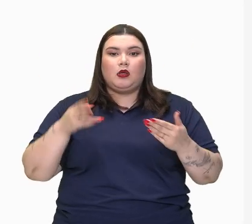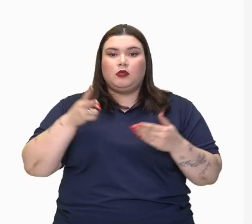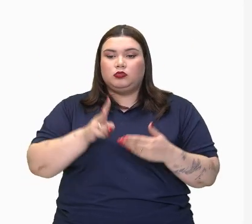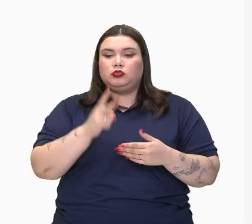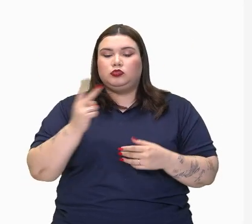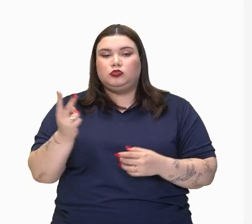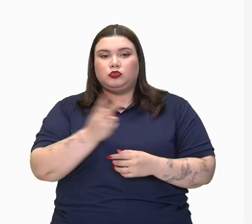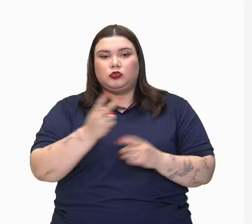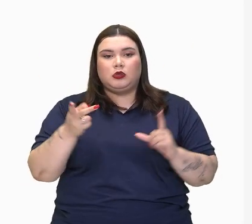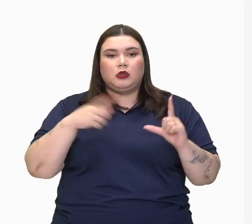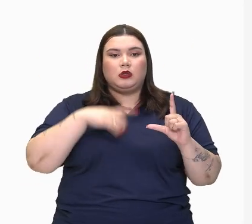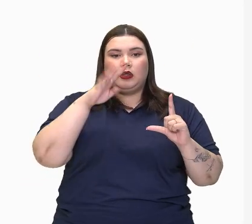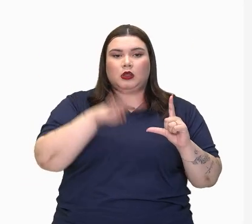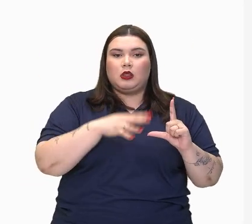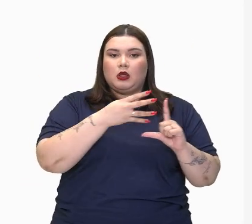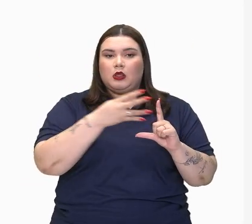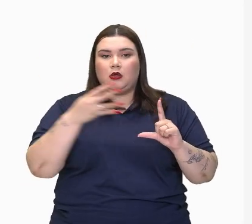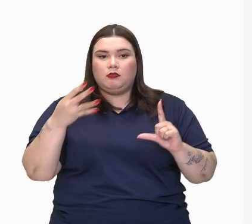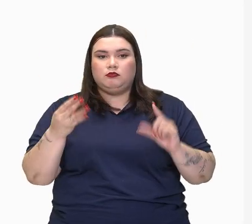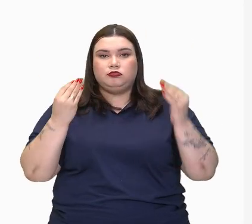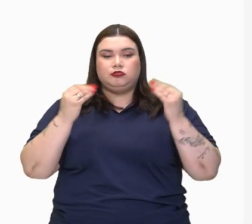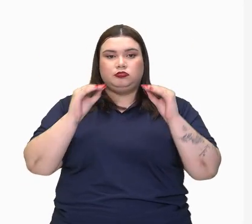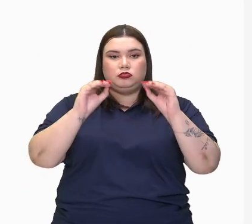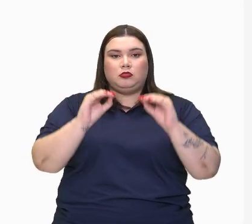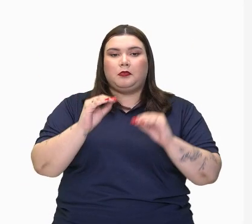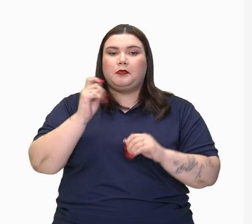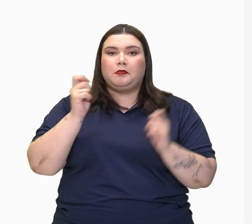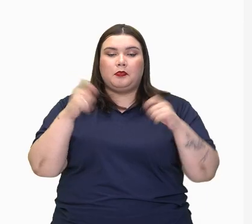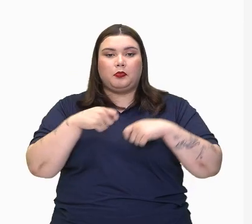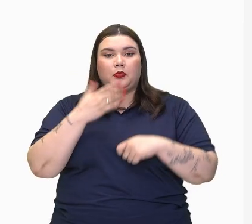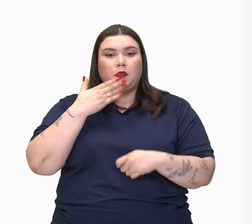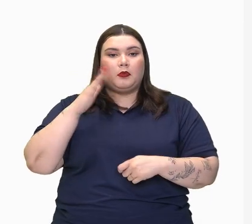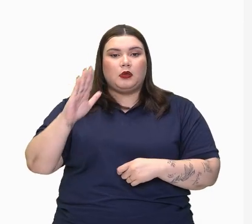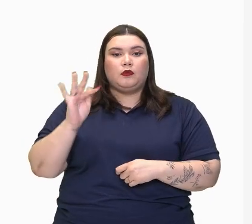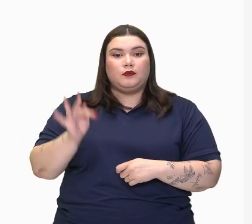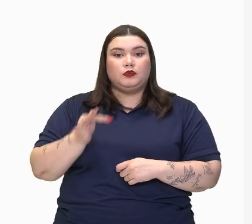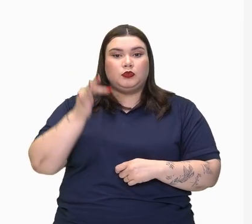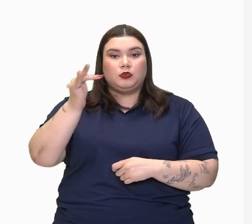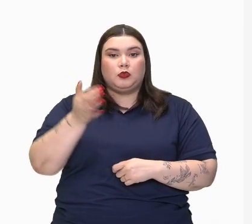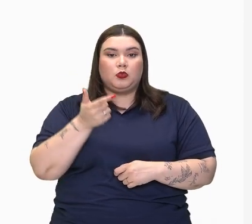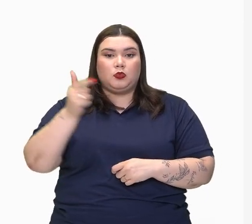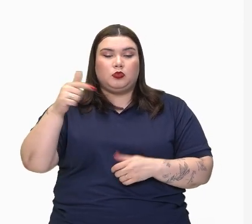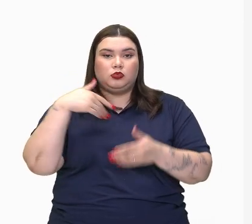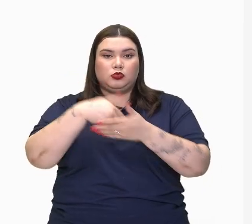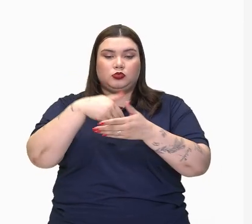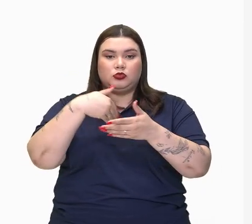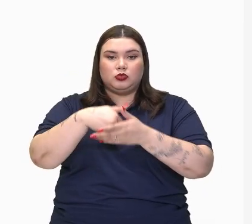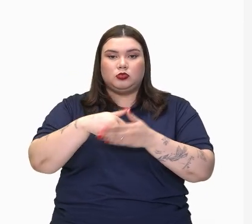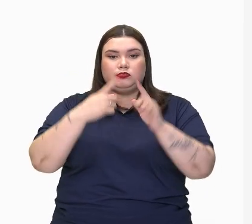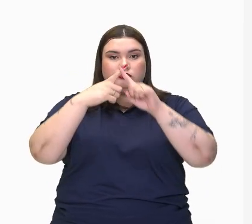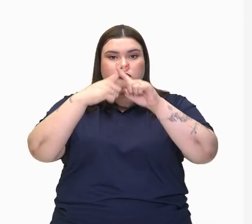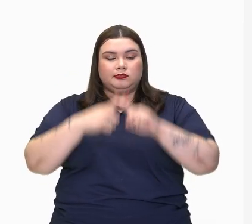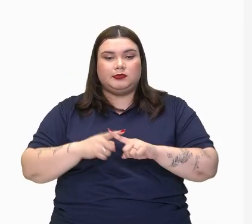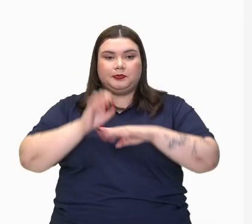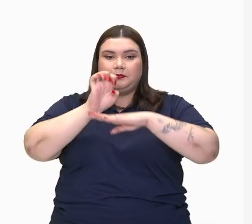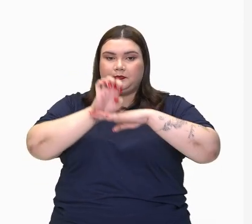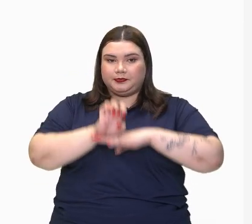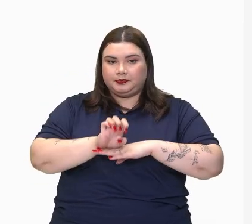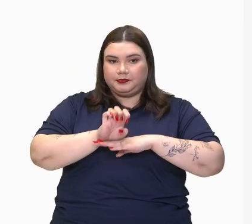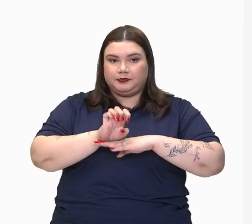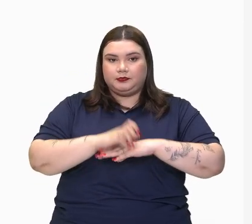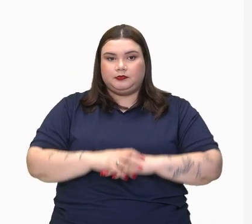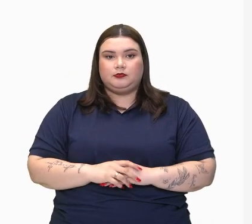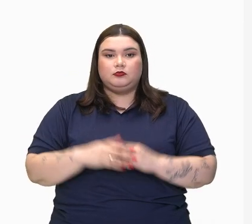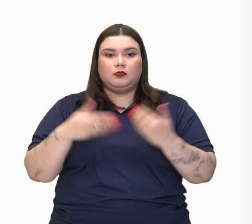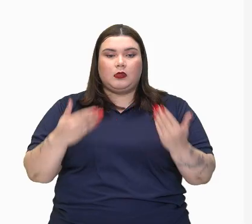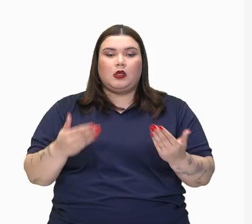duas equipes bem colocadas na tabela, prometendo ainda mais emoção nos próximos jogos do campeonato estadual.